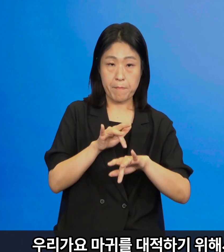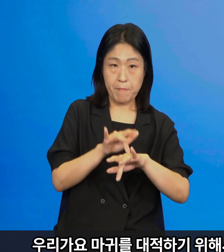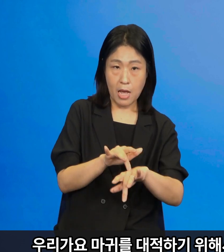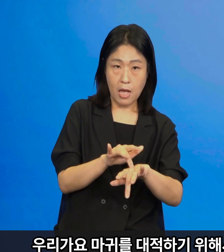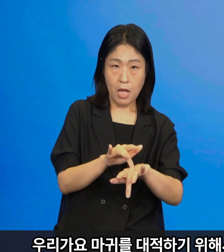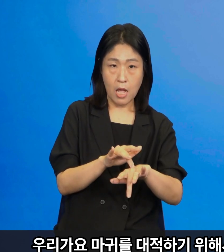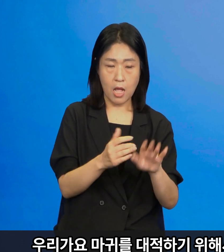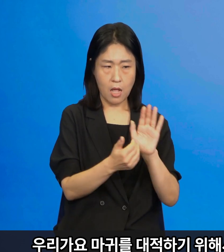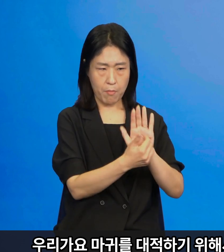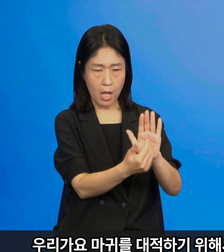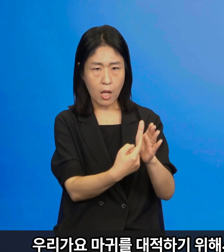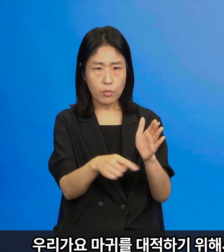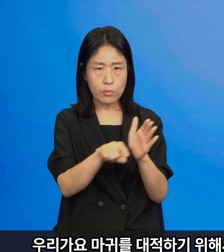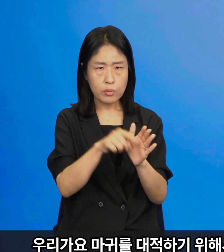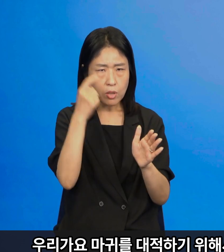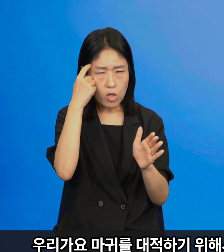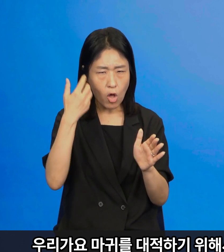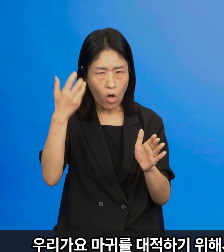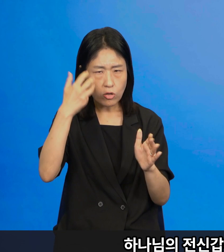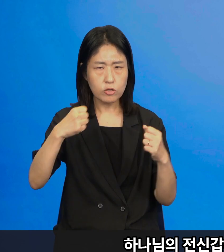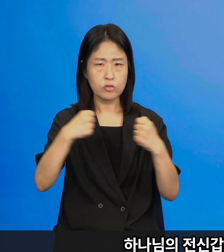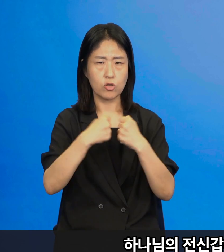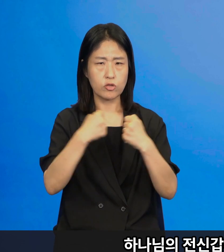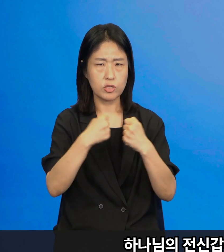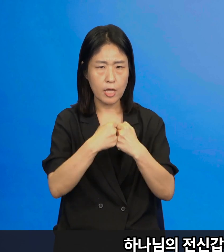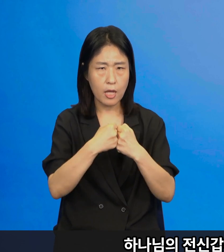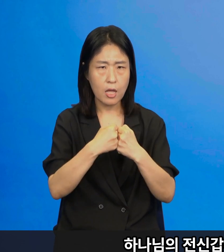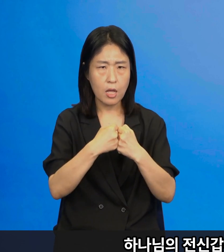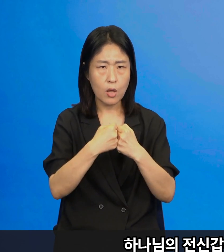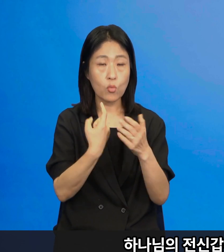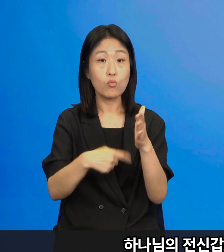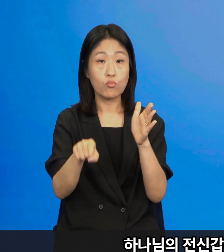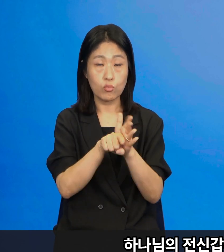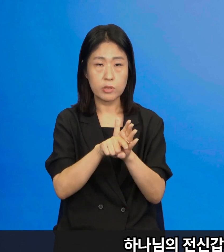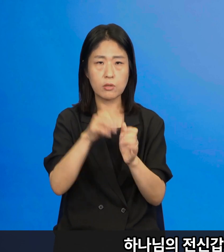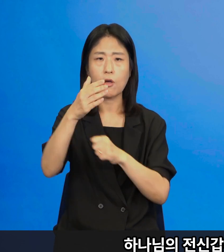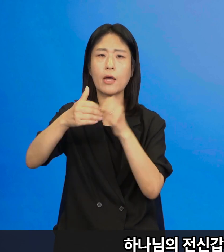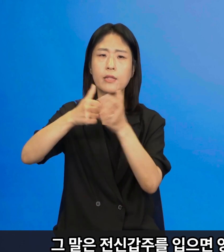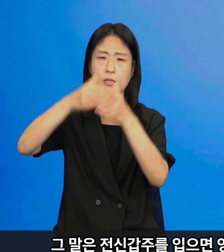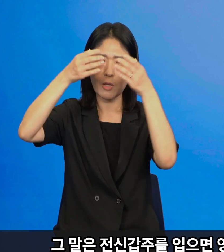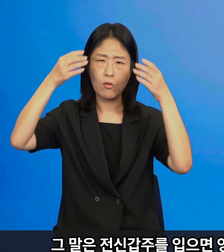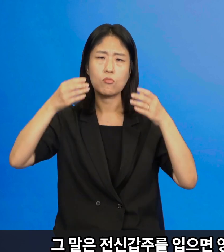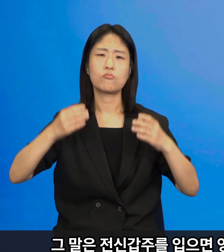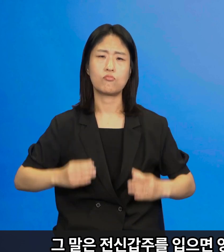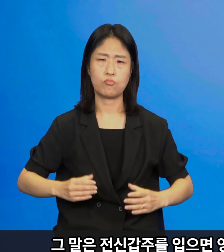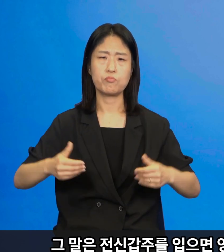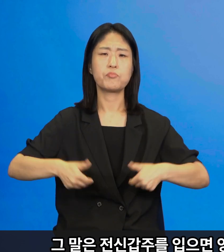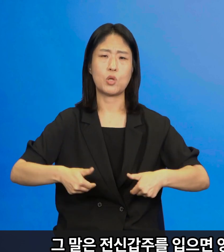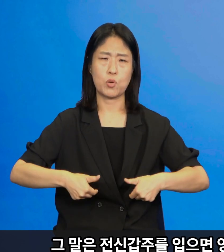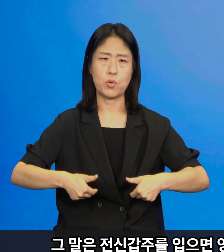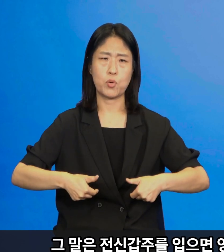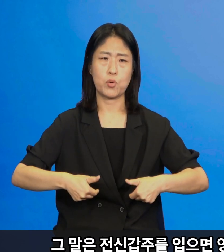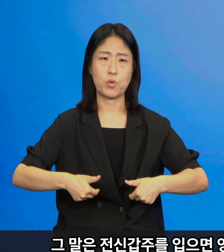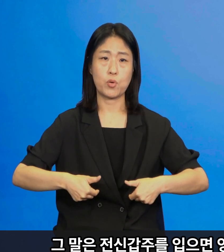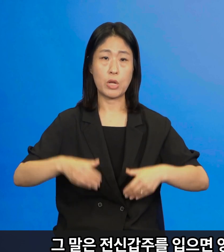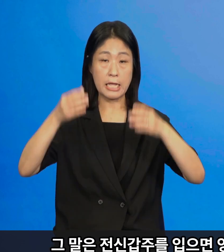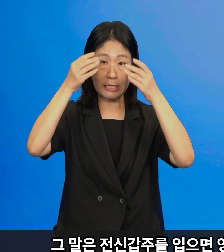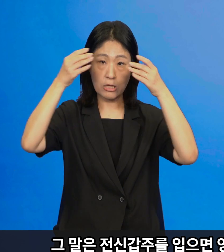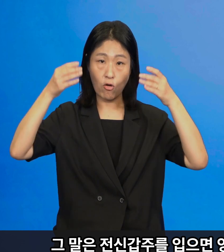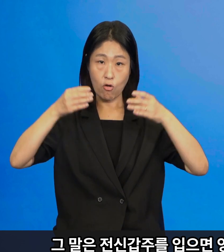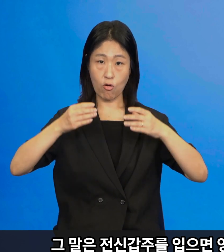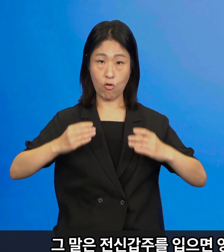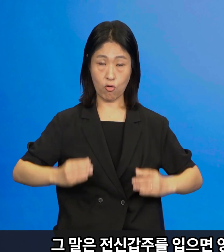위해서는, 이 영적 전쟁을 싸우기 위해서는 하나님의 전신갑주를 입으라는 거예요. 그 말은 전신갑주를